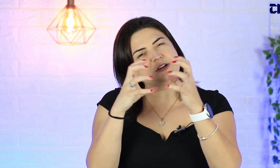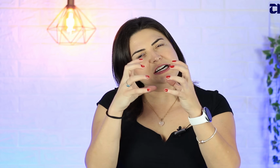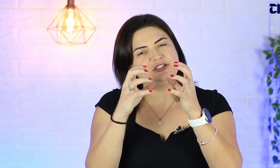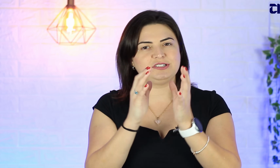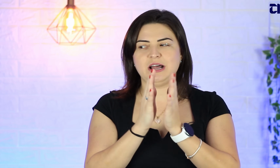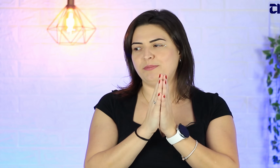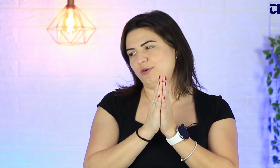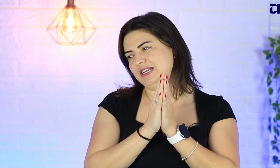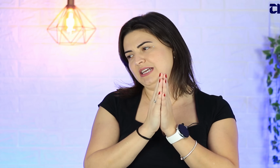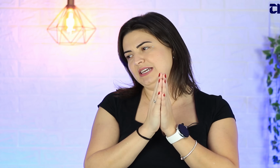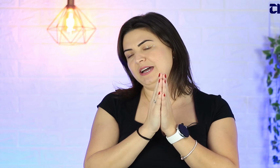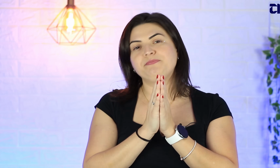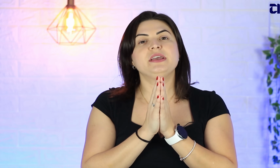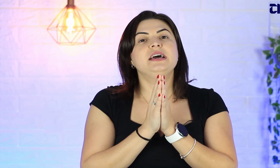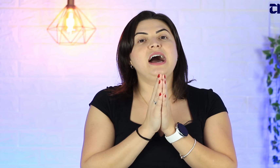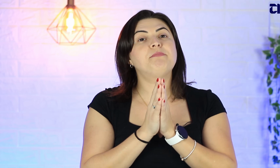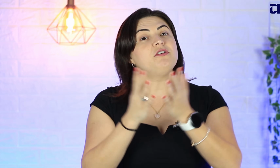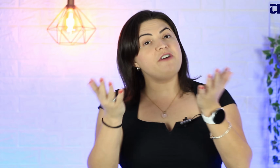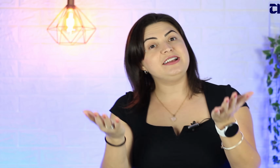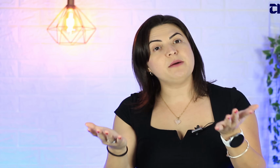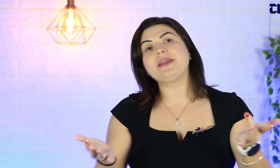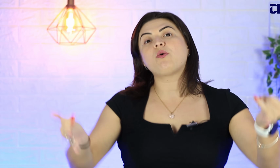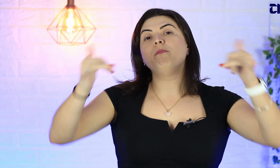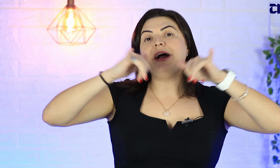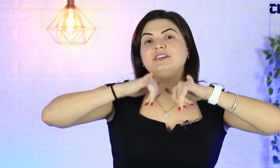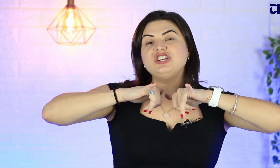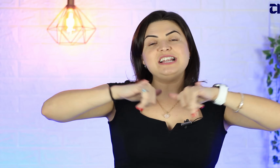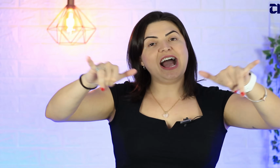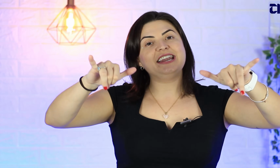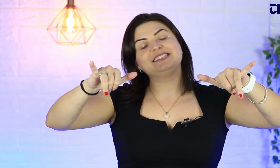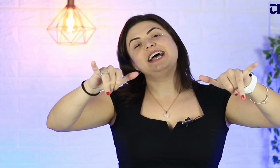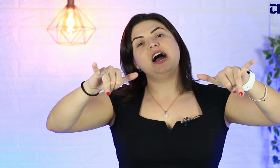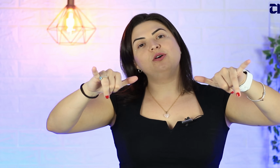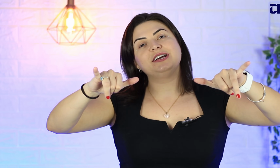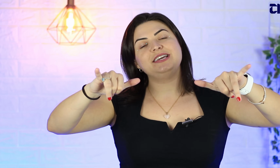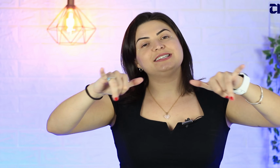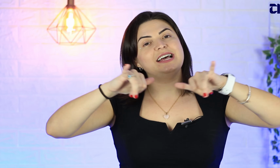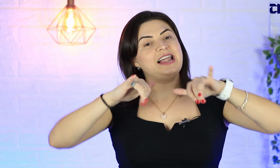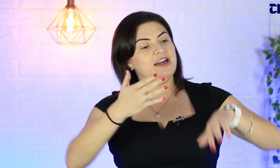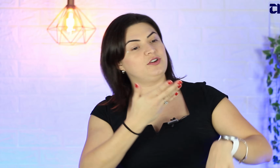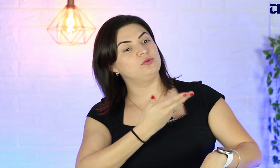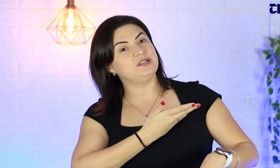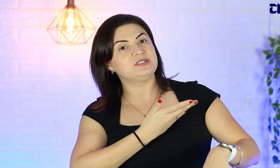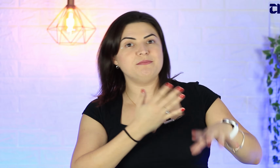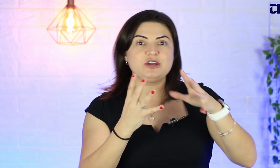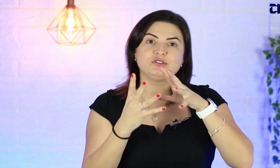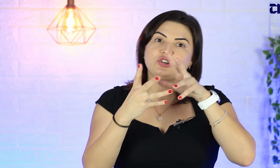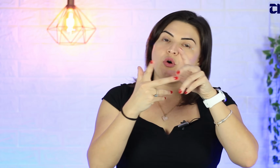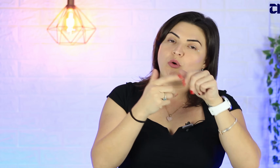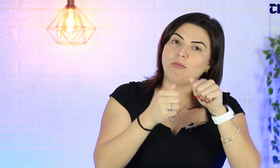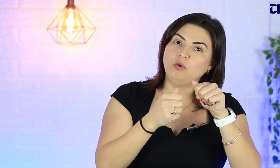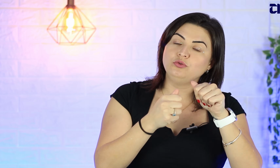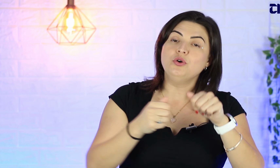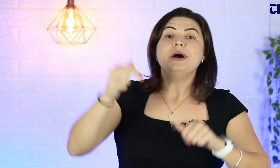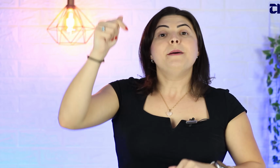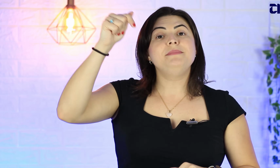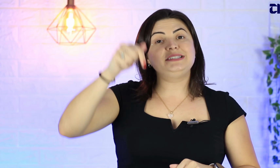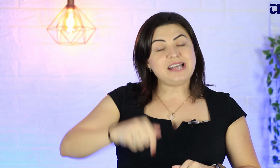crocantes da Proaninha. Aproveita pra compartilhar essa aula aqui. Essa live com seus amigos e com o mundo. Me